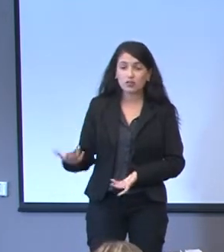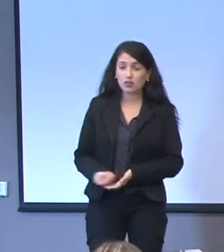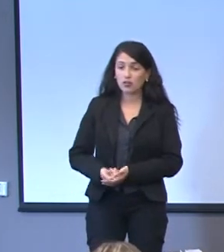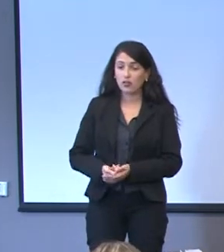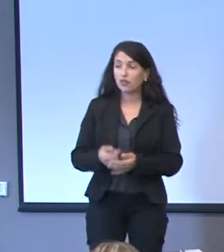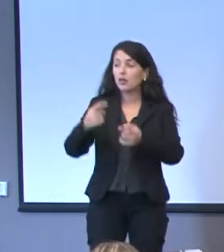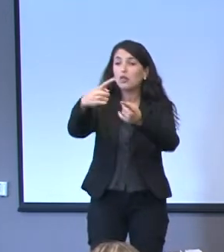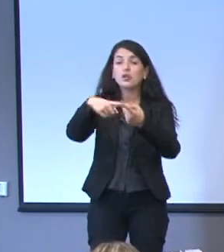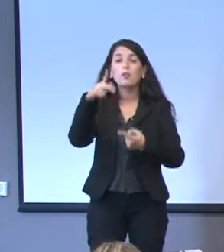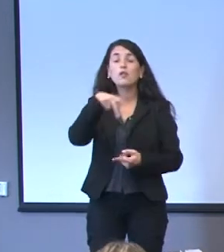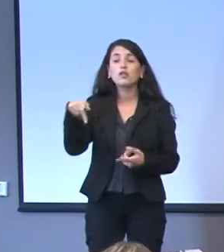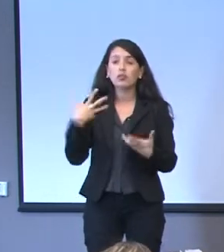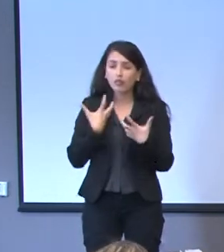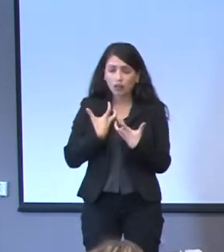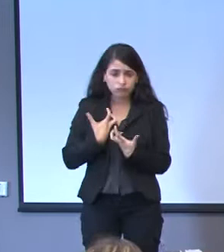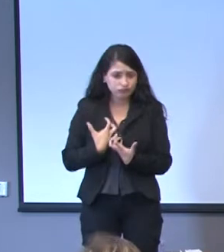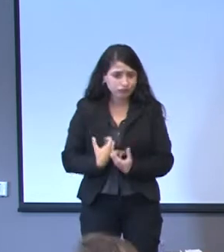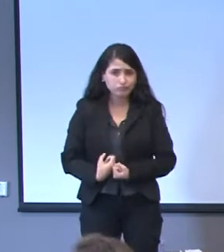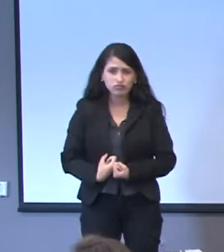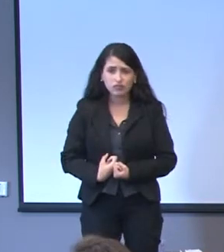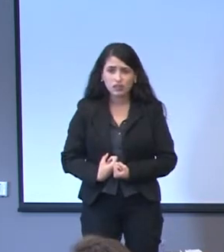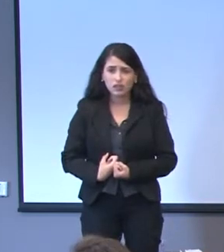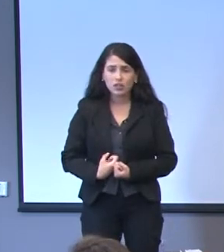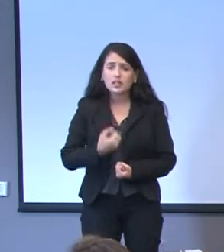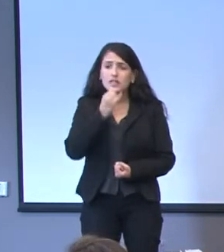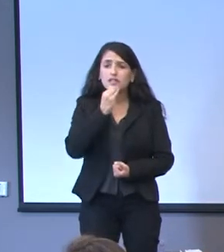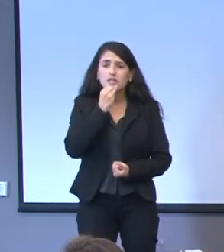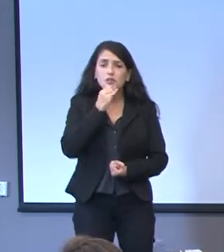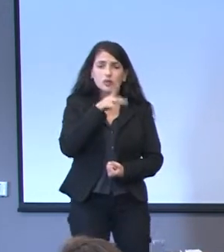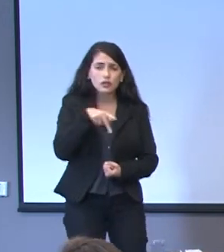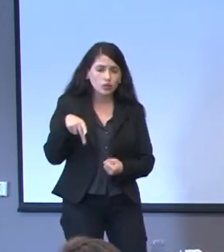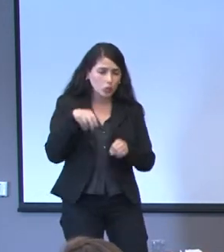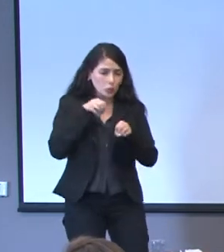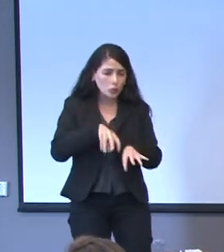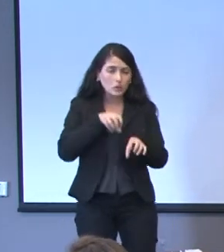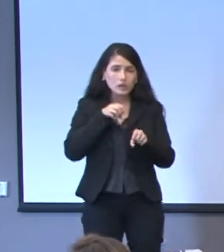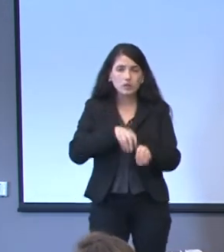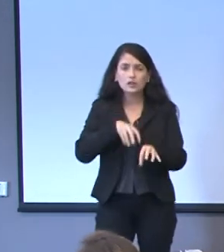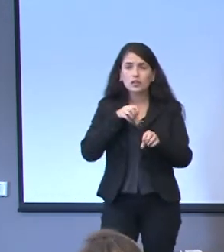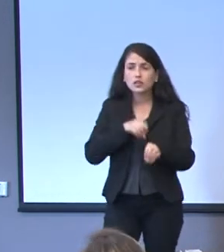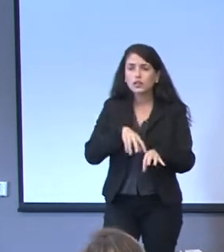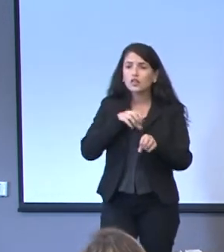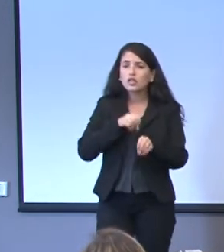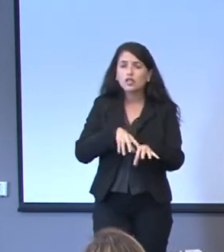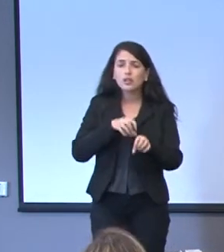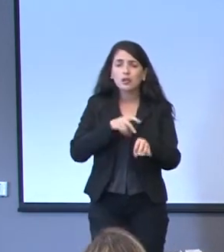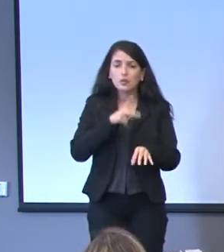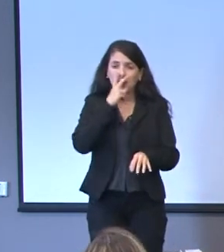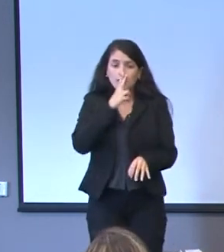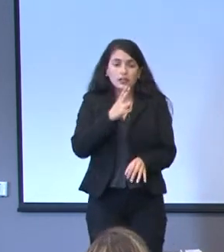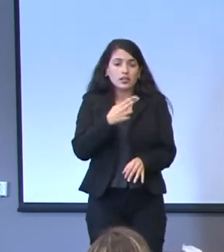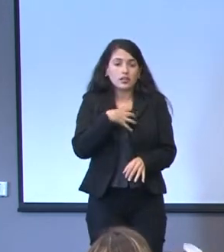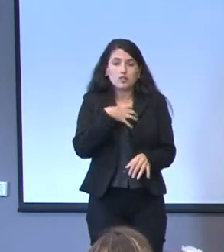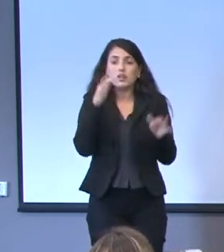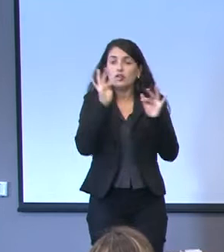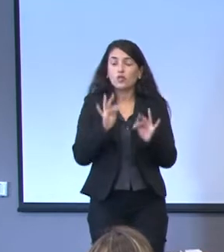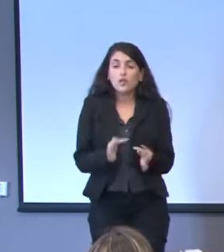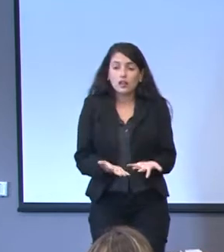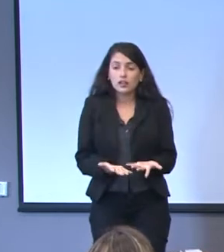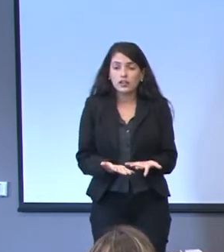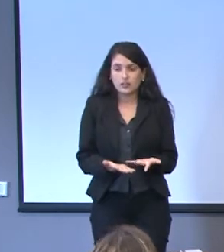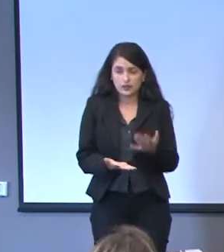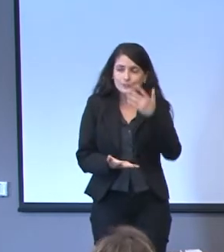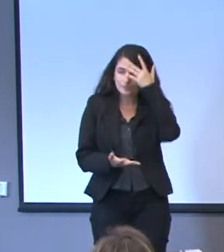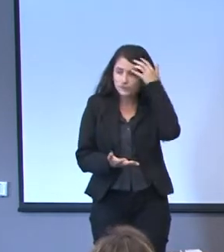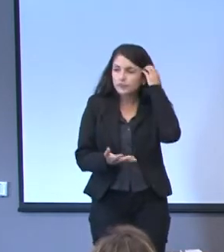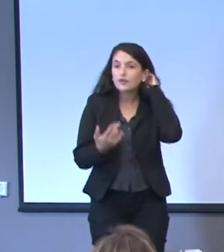está frustrado, porque se ele não ensina, se ele não acha que está ensinando, ele não está feliz. Né?